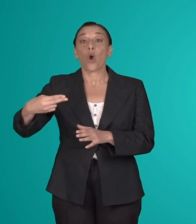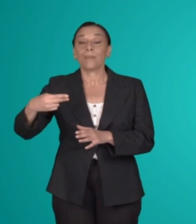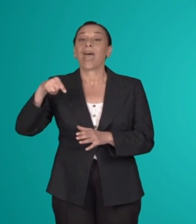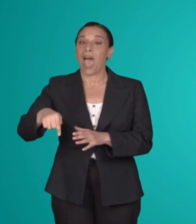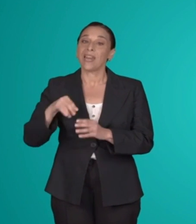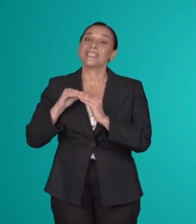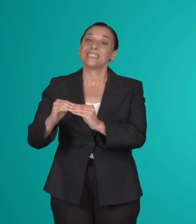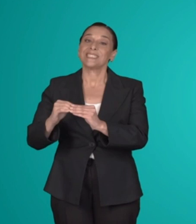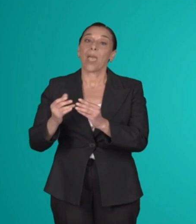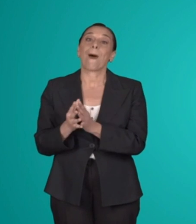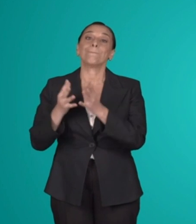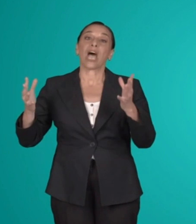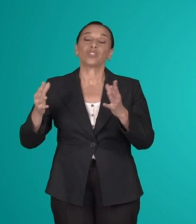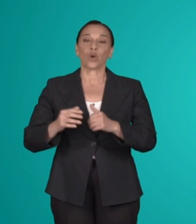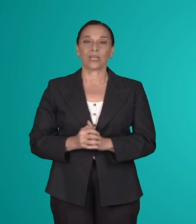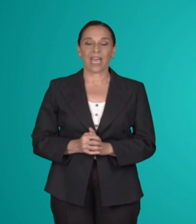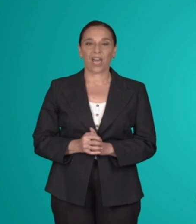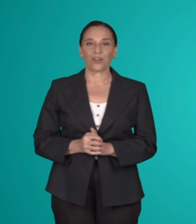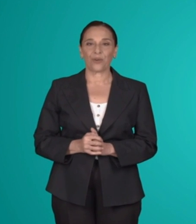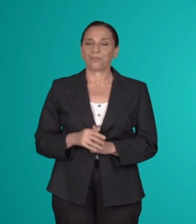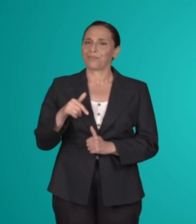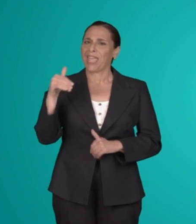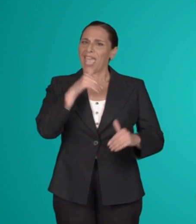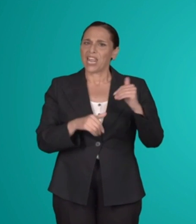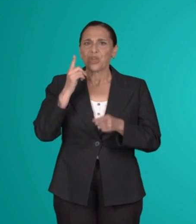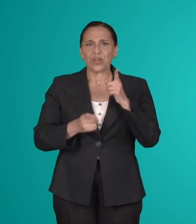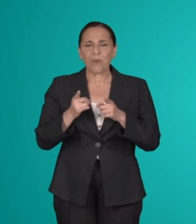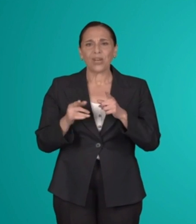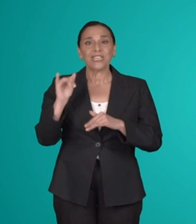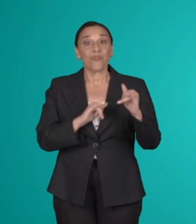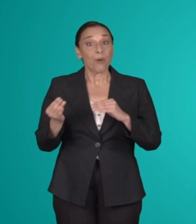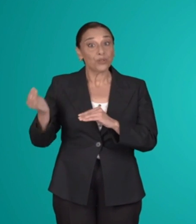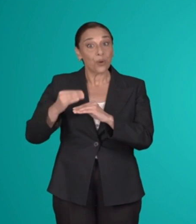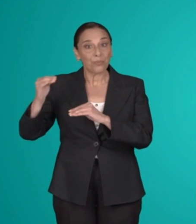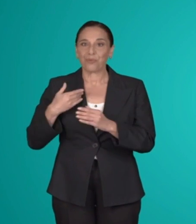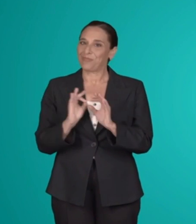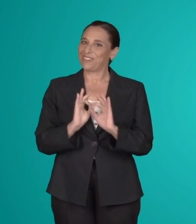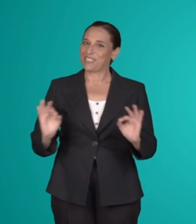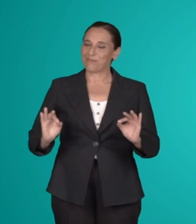uninominali. Maggiori informazioni sulle elezioni politiche sono disponibili sui siti